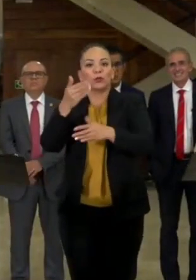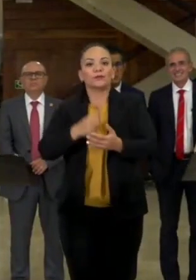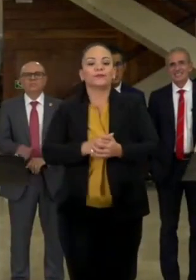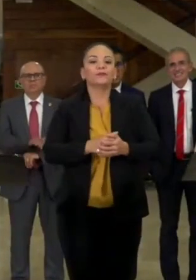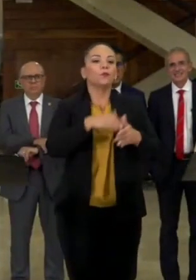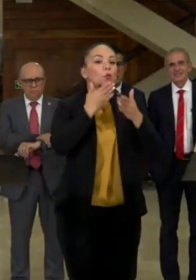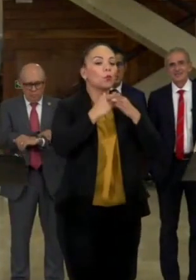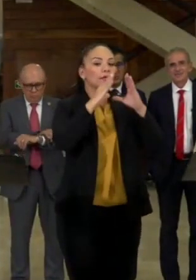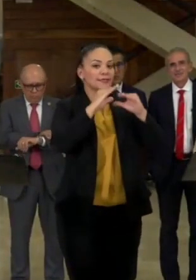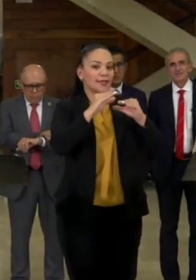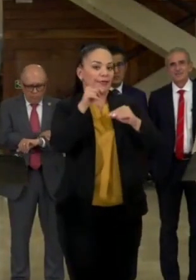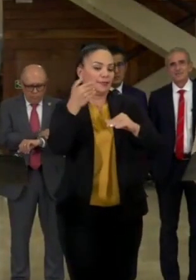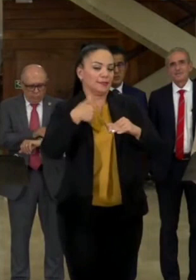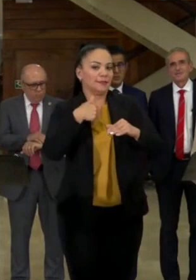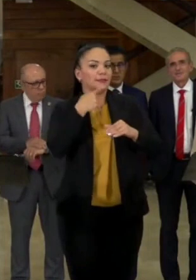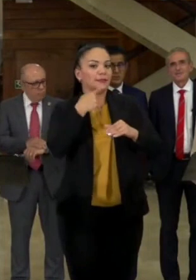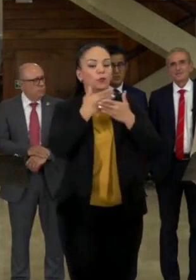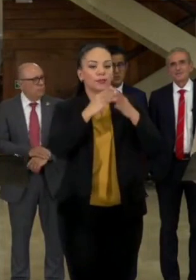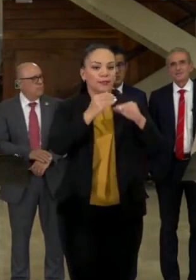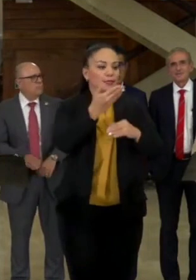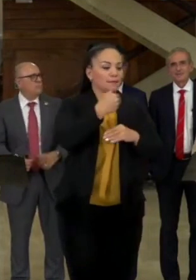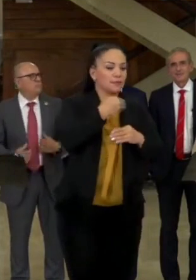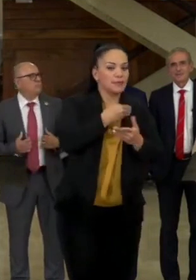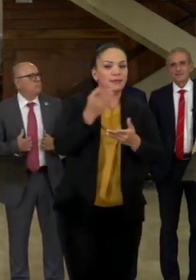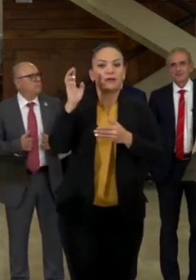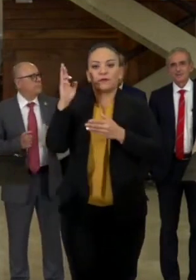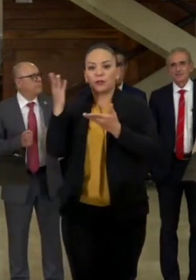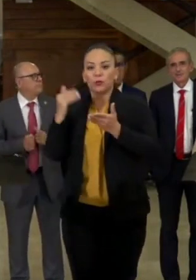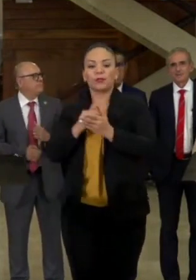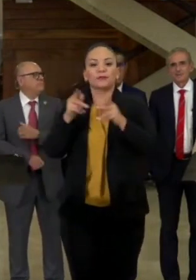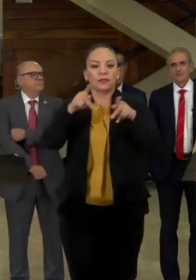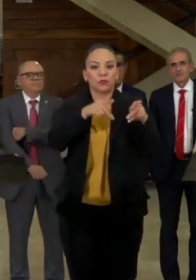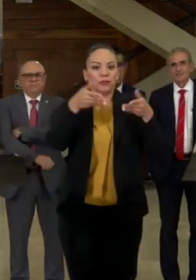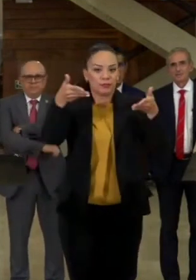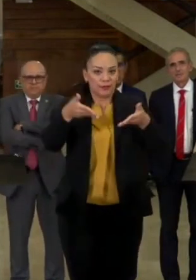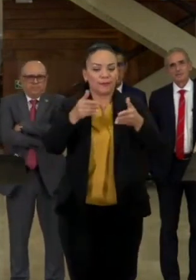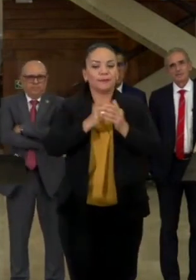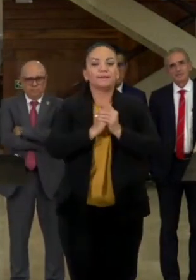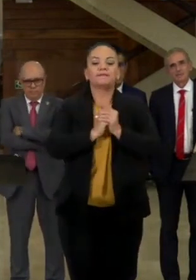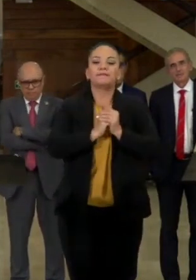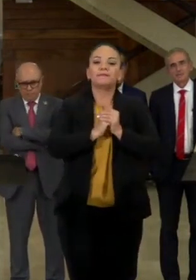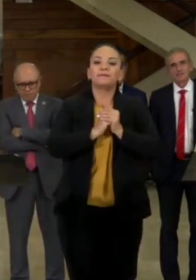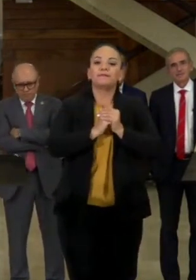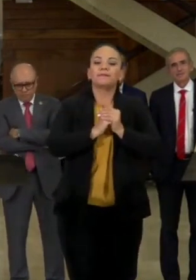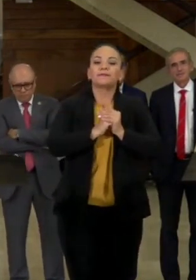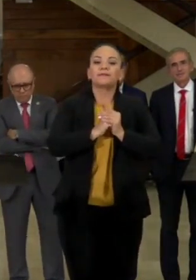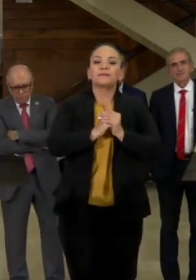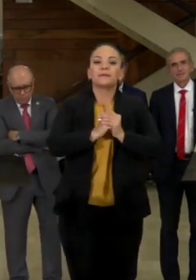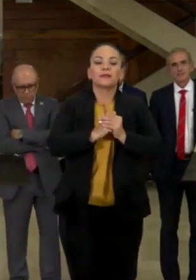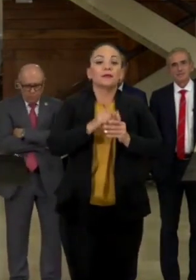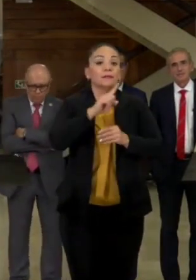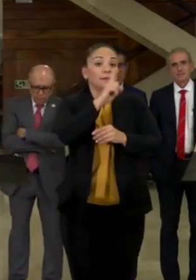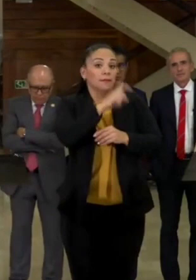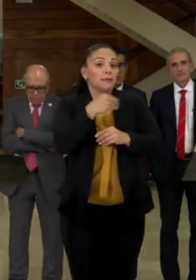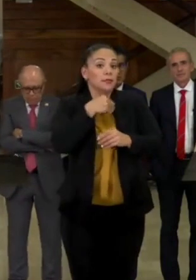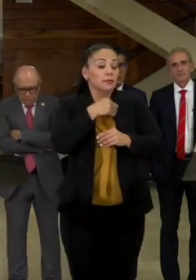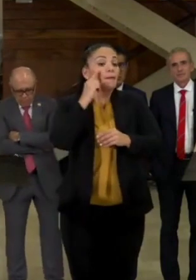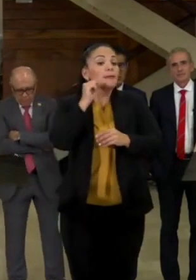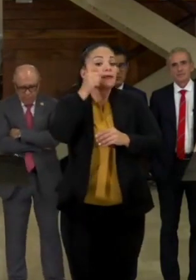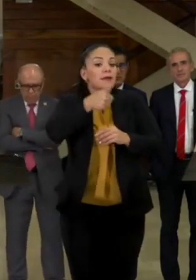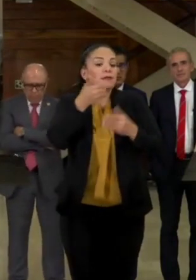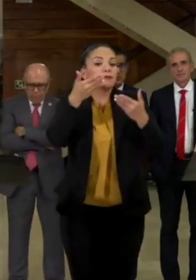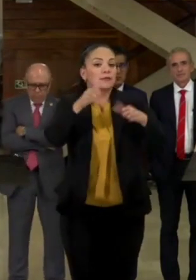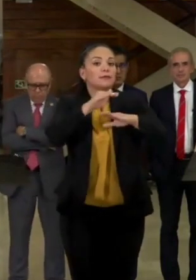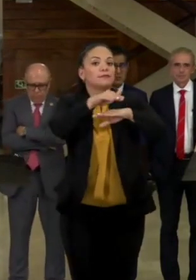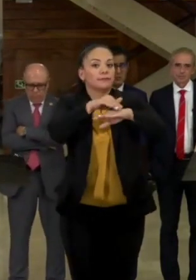Muy buenas tardes, señora ministra, ministros, rectores y presentes aquí, periodistas. Ministra, ya para mañana está